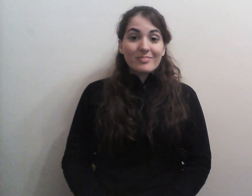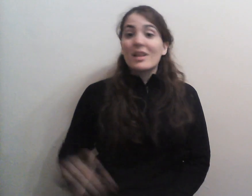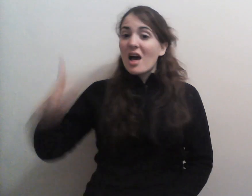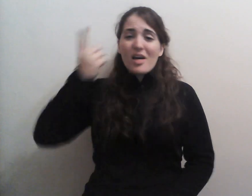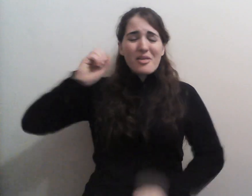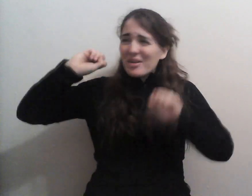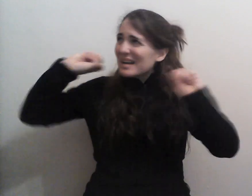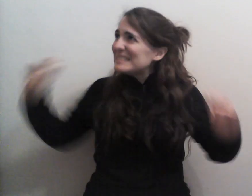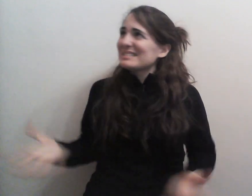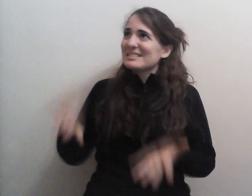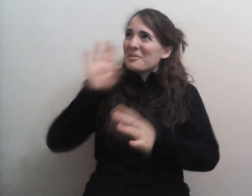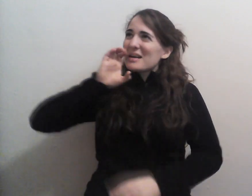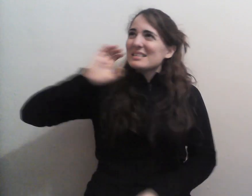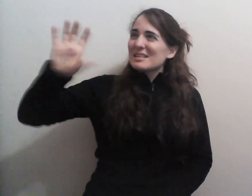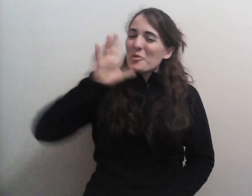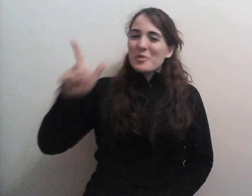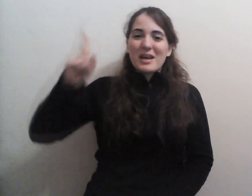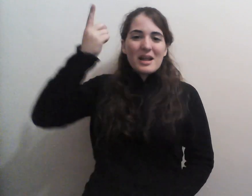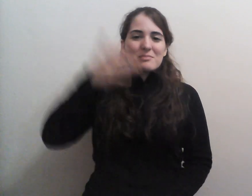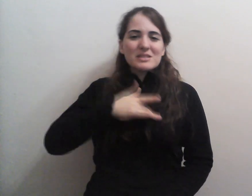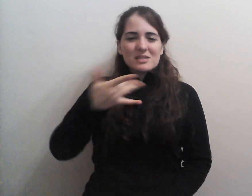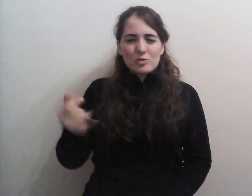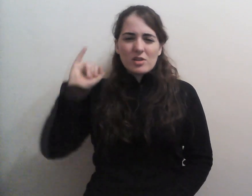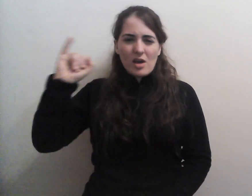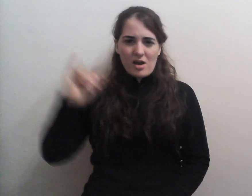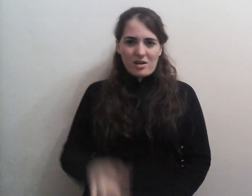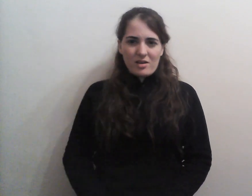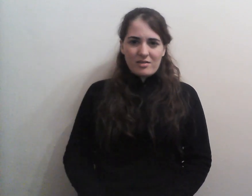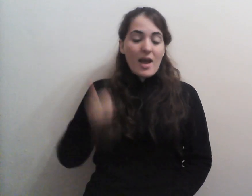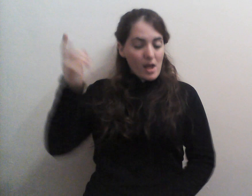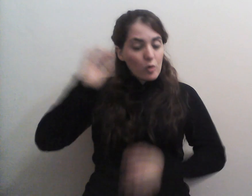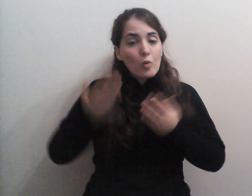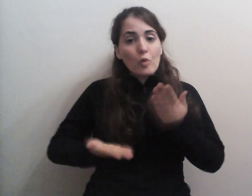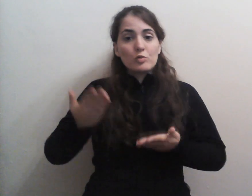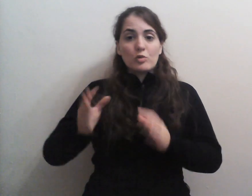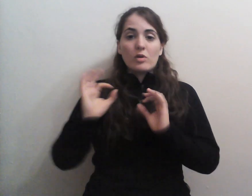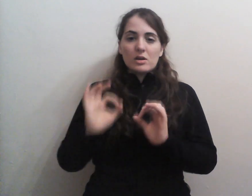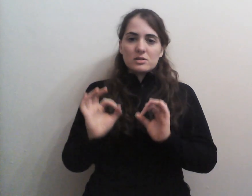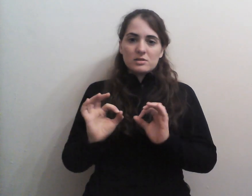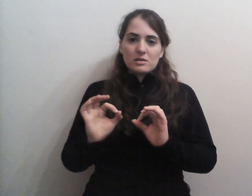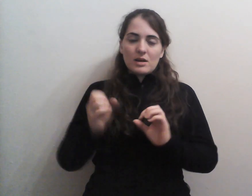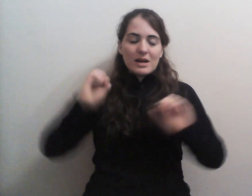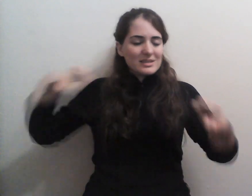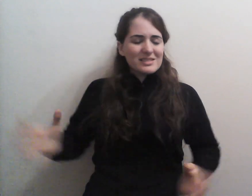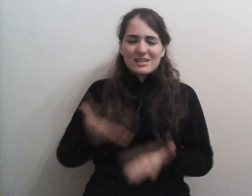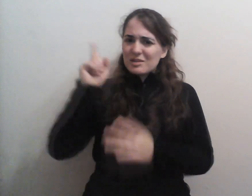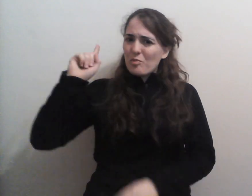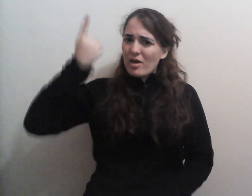Él tiene misericordia. Exaltamos a Dios porque Él hace justicia. Exaltamos a Dios porque Él es quien